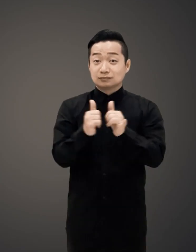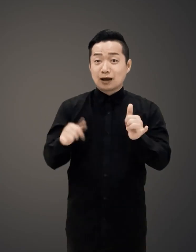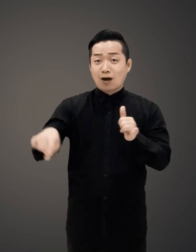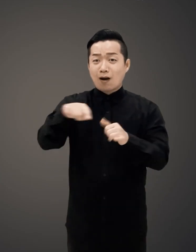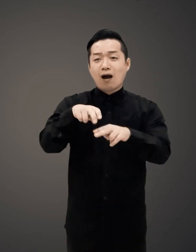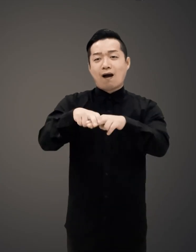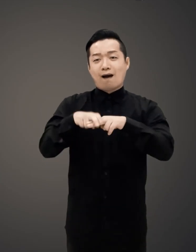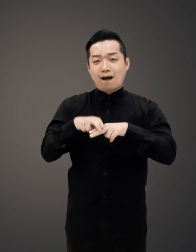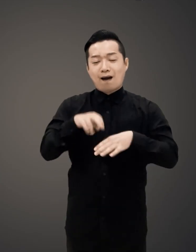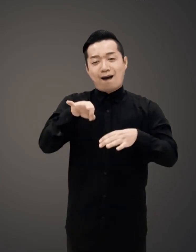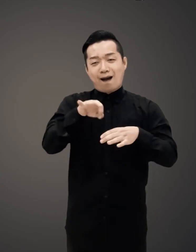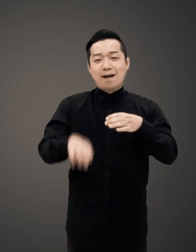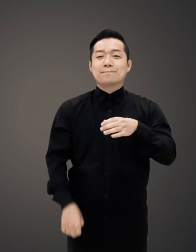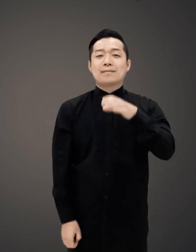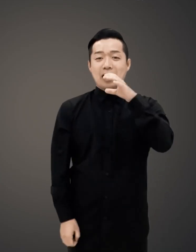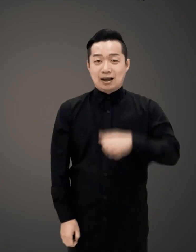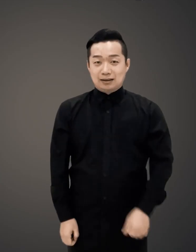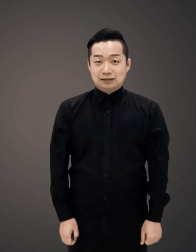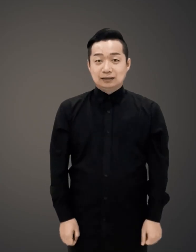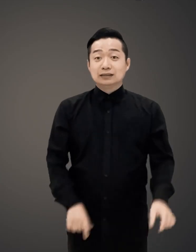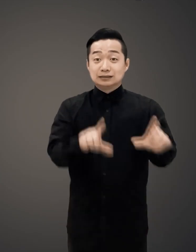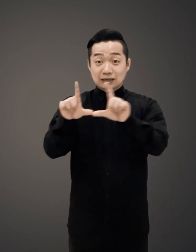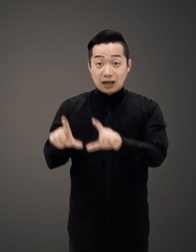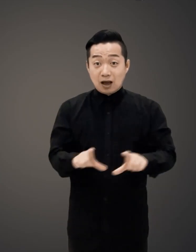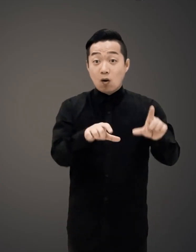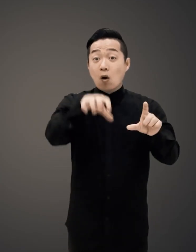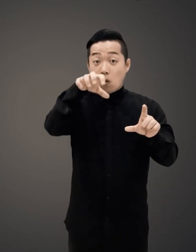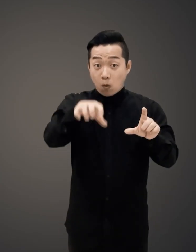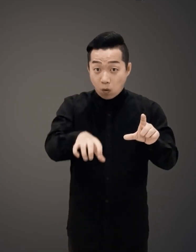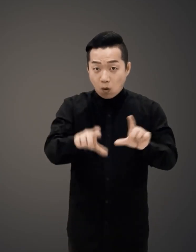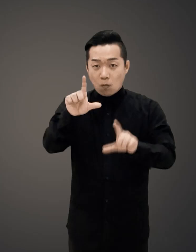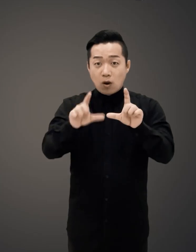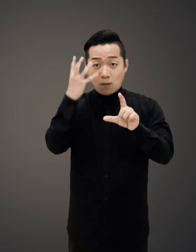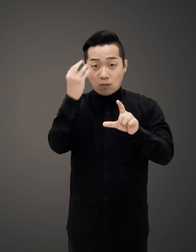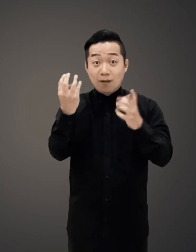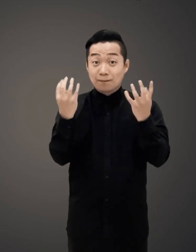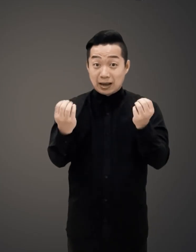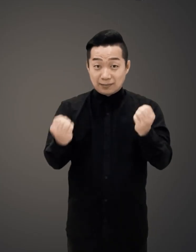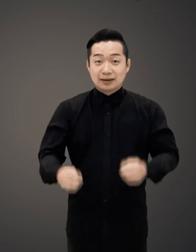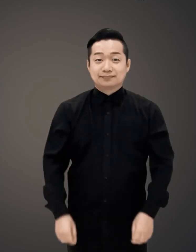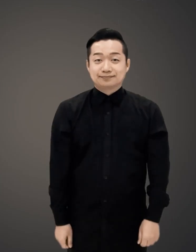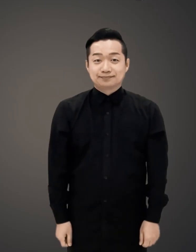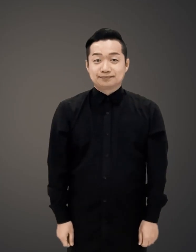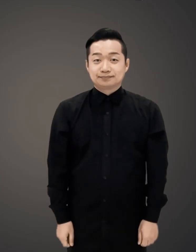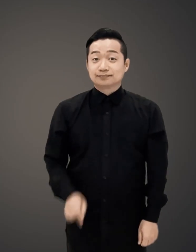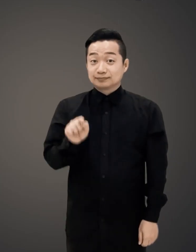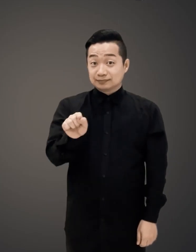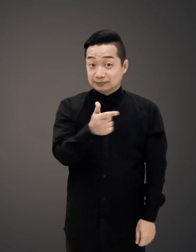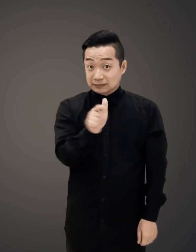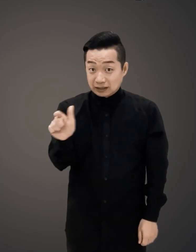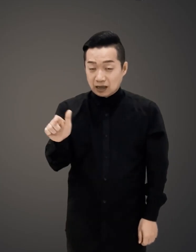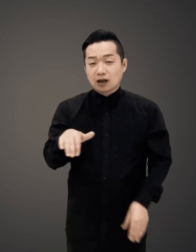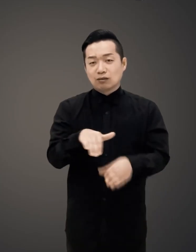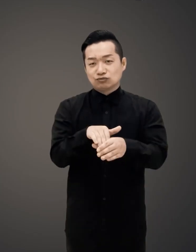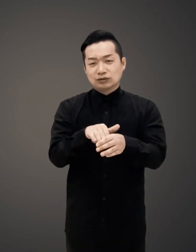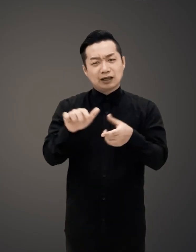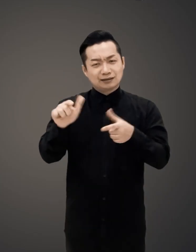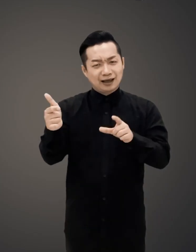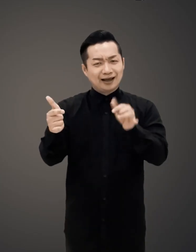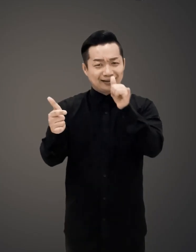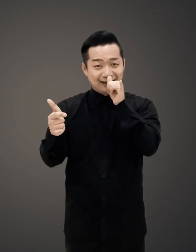사람들이 그곳에서 차를 마시고 이렇게 생활의 공간으로 이용하는 모습들을 많이 볼 수 있습니다. 이런 것들이 물론 문화의